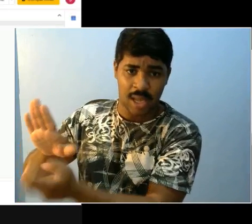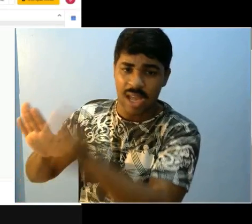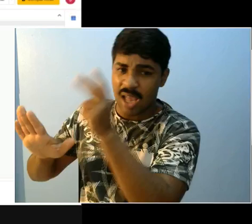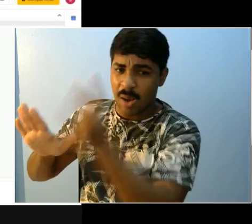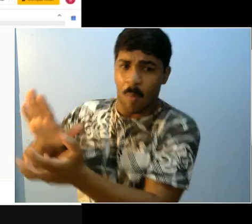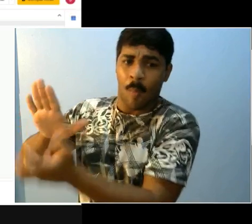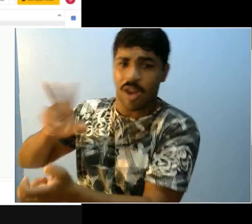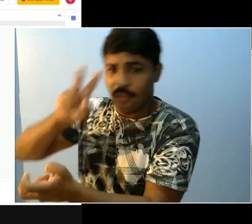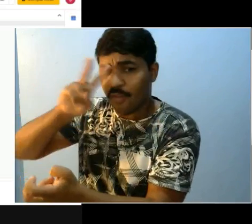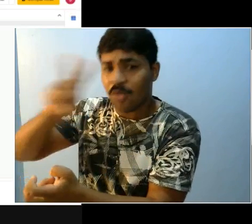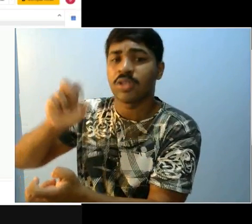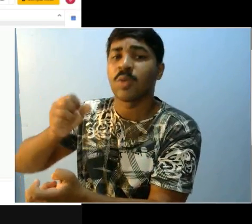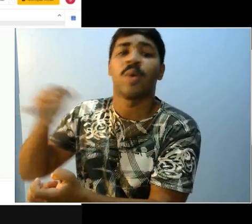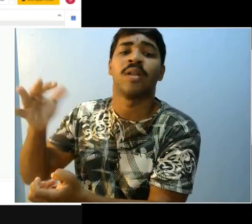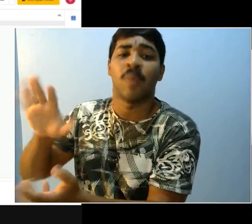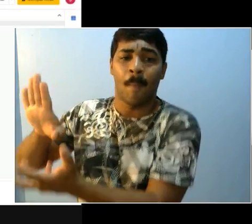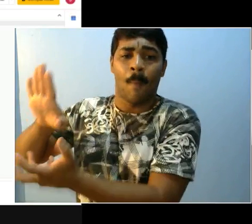Seja 100.